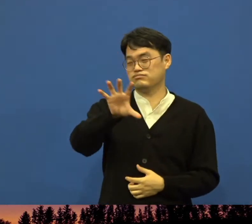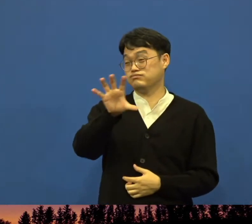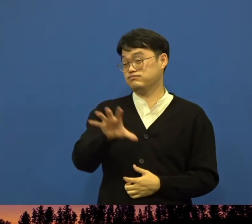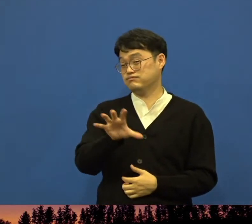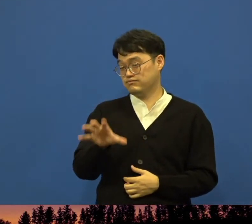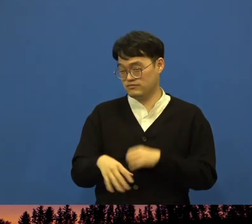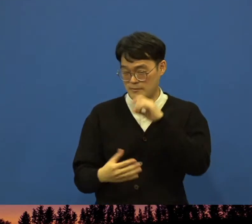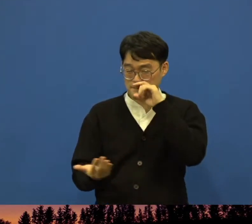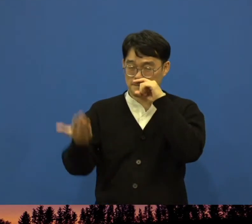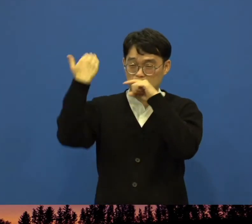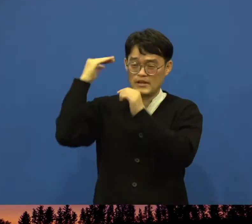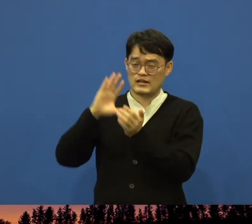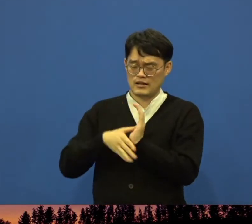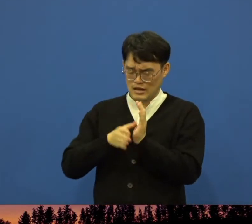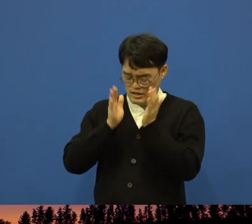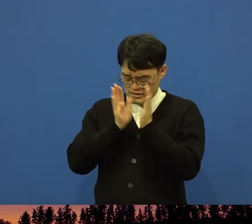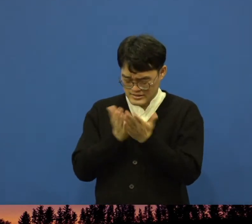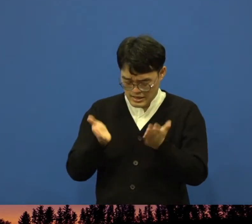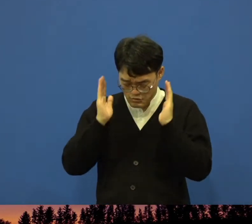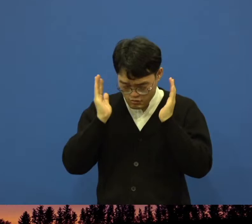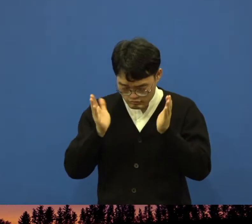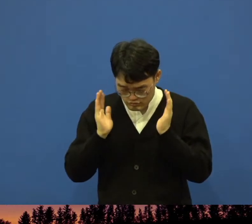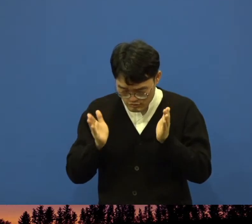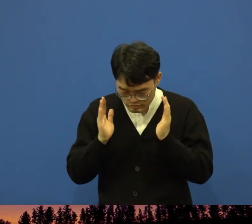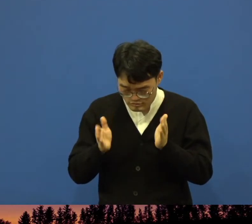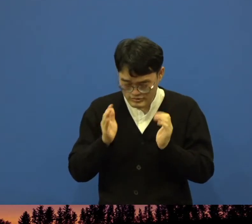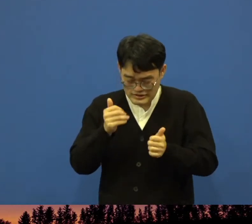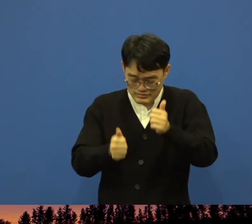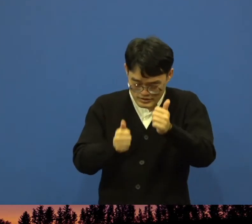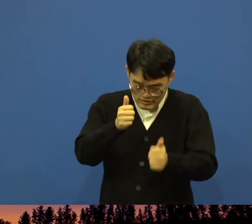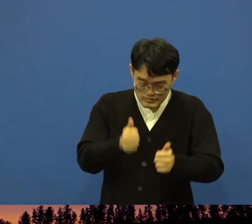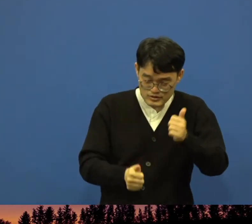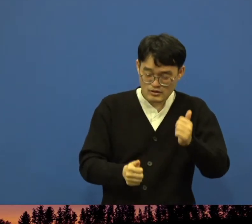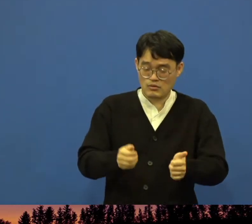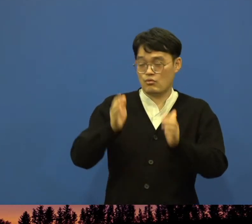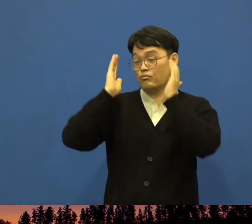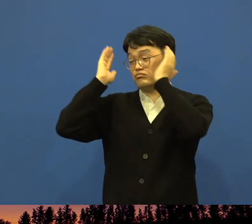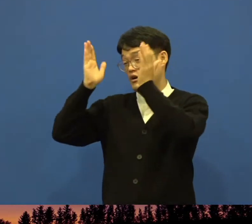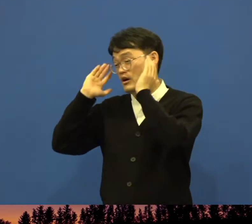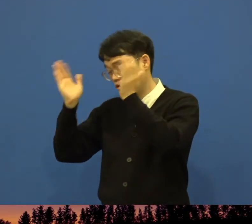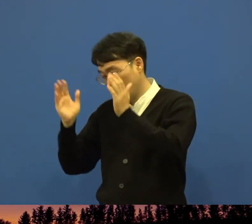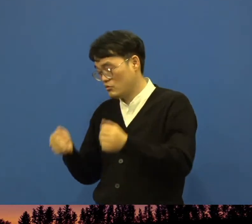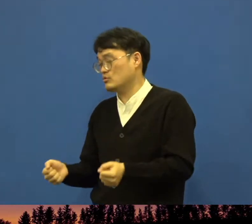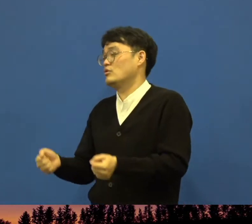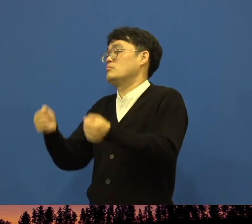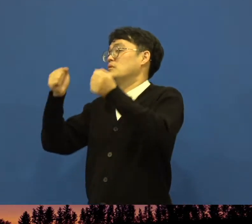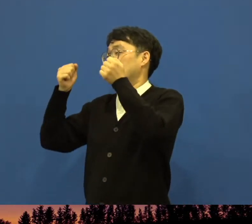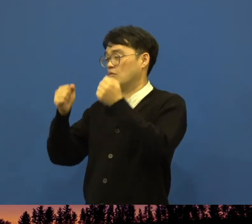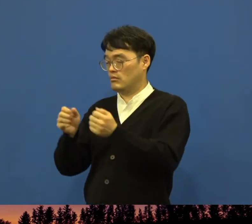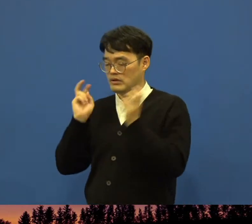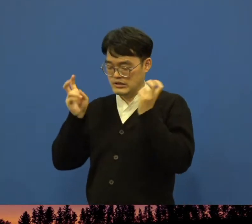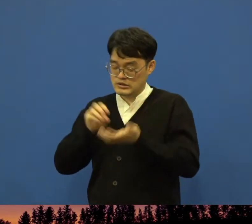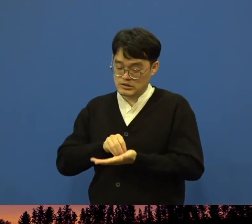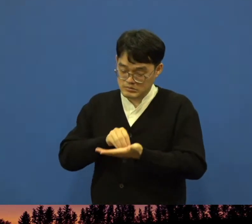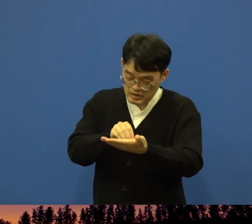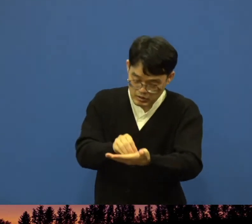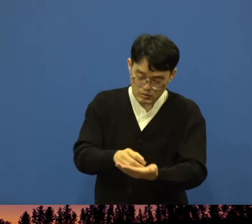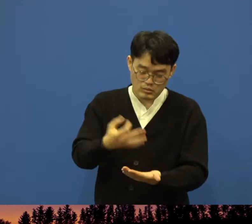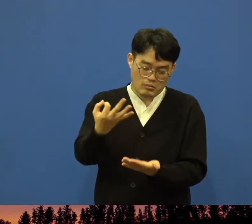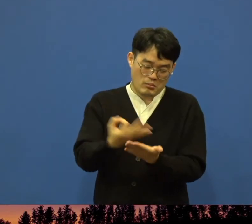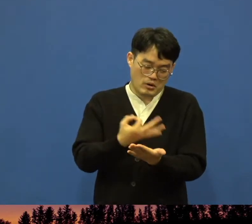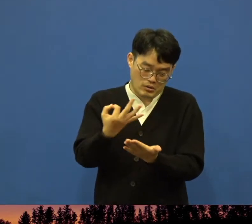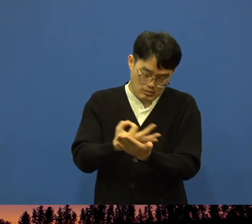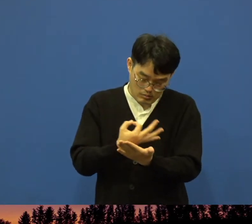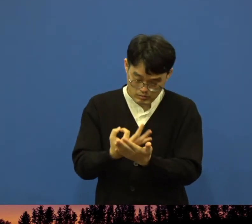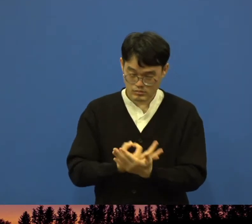그때 막 그 교과서 뭐 이런 거 비슷. 그러니까 공부하고, 졸업하고, 취직하고, 돈